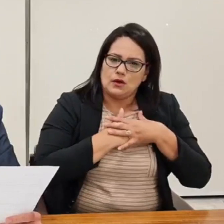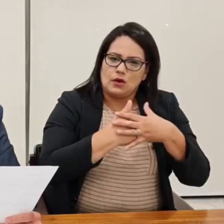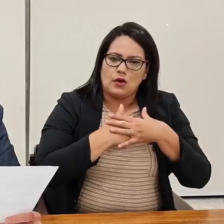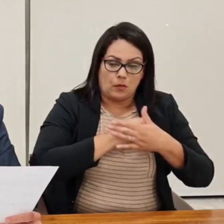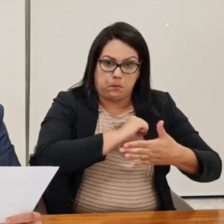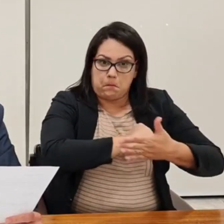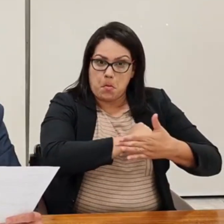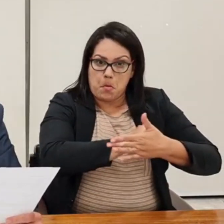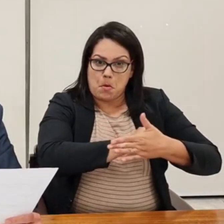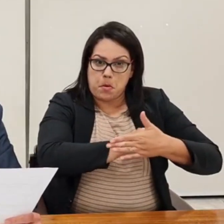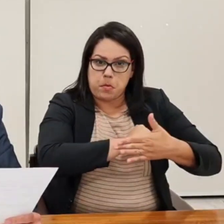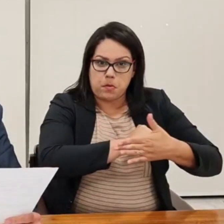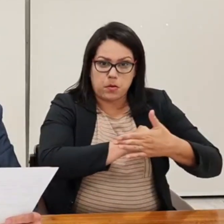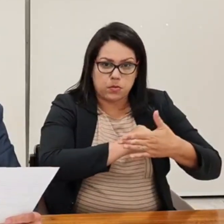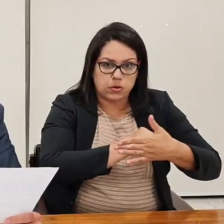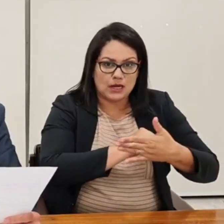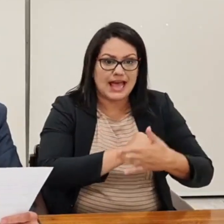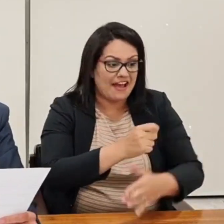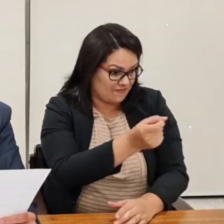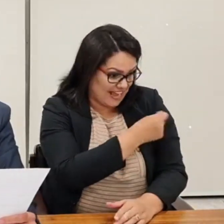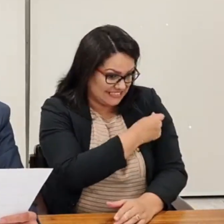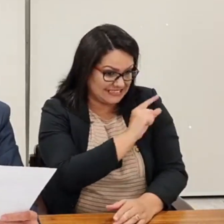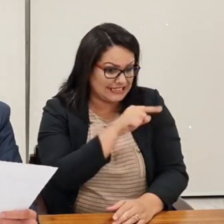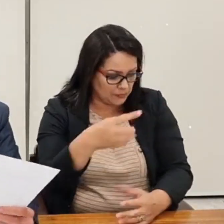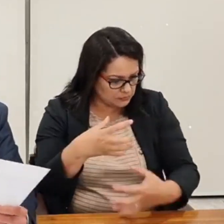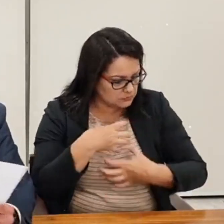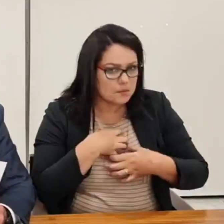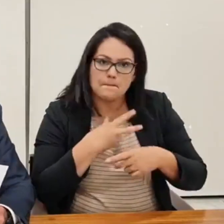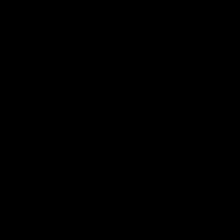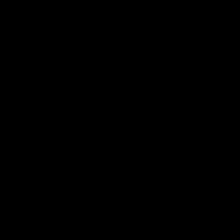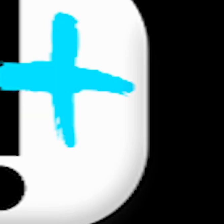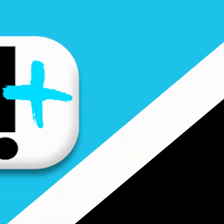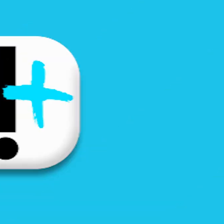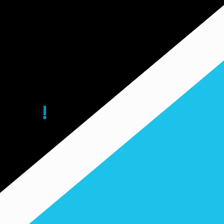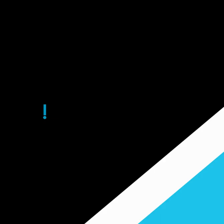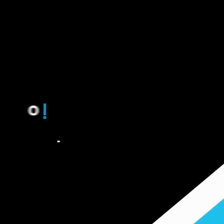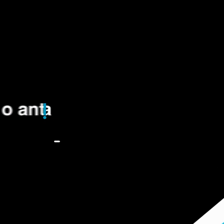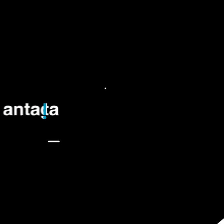de ar ou palpitações, após a aplicação da vacina, procurar um médico.